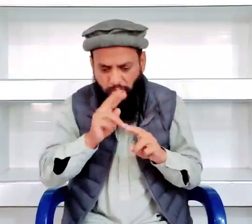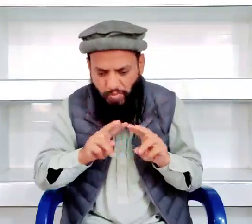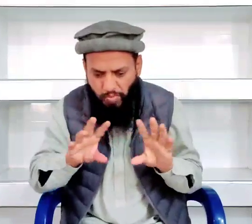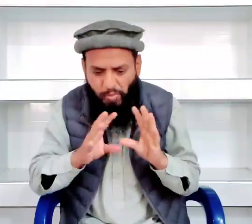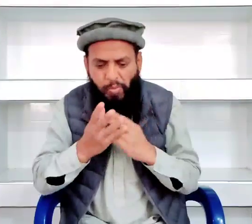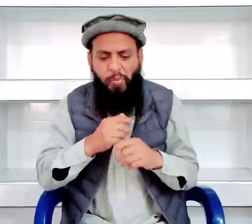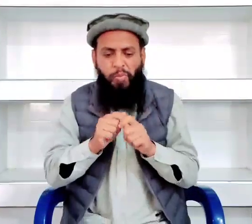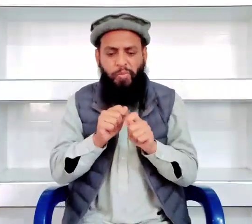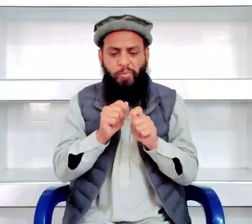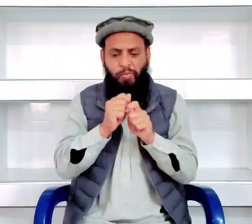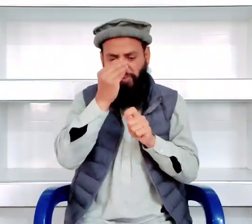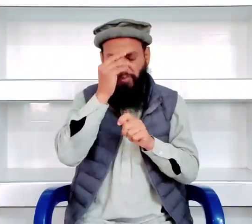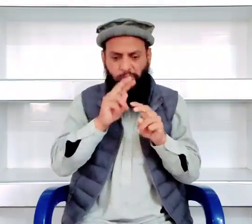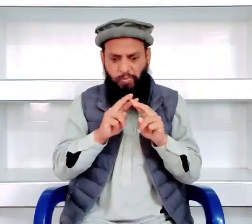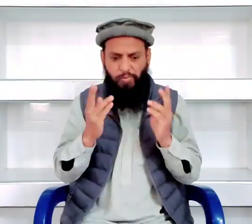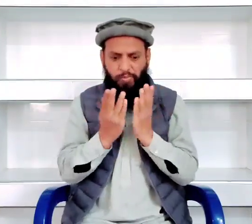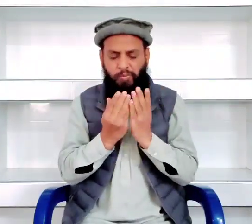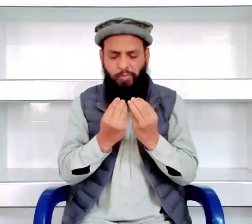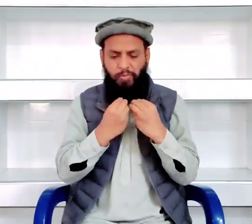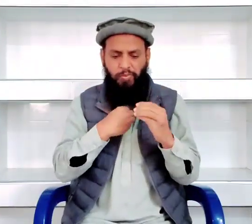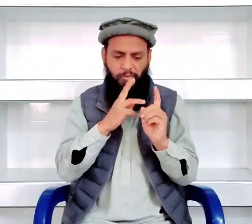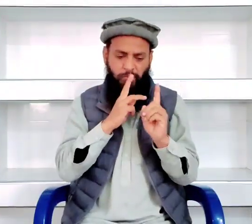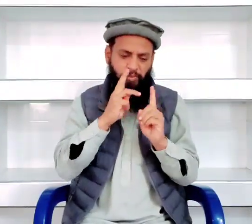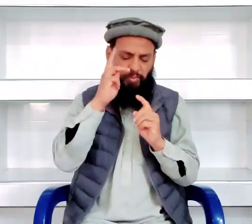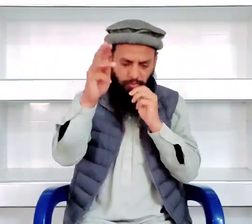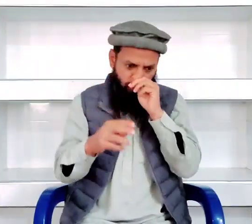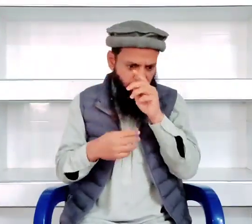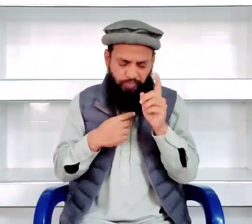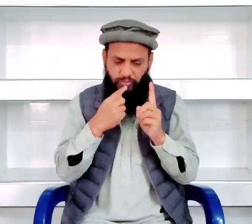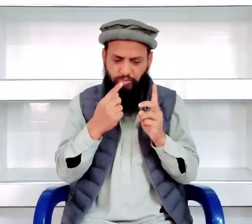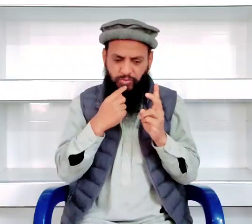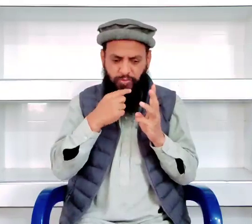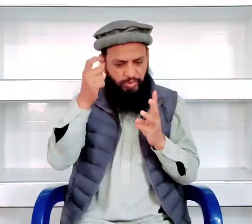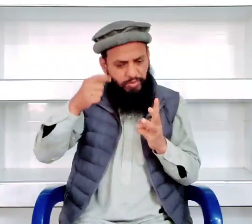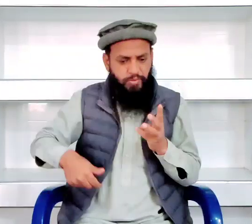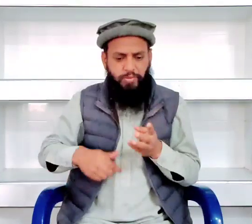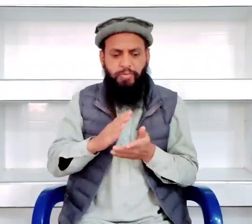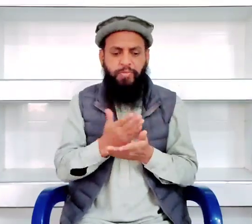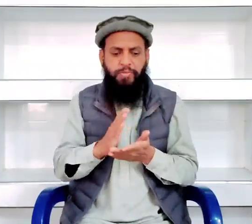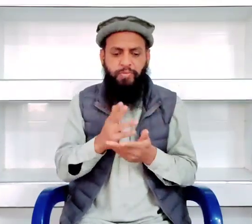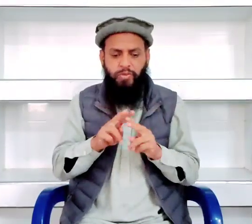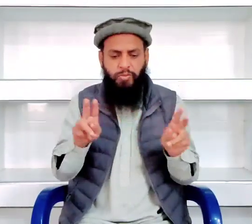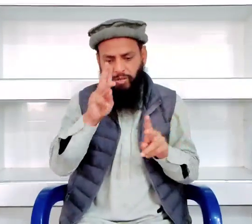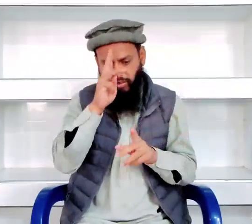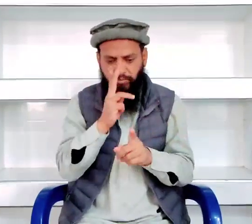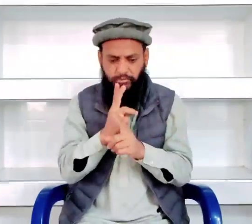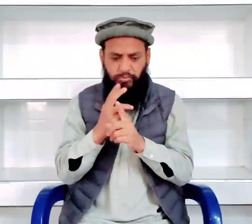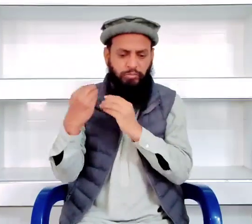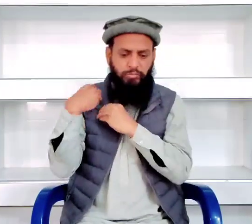الحمدللہ نحمدہ ونستعینہ ونستغفرہ ونعوذ باللہ من شرور انفسنا ومن سیئات اعمالنا من یهد اللہ